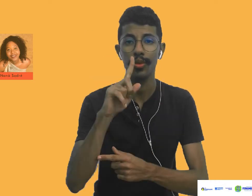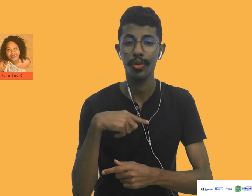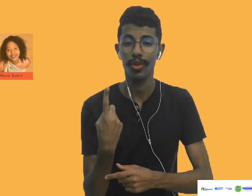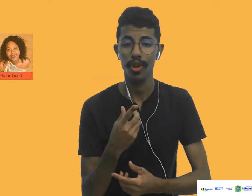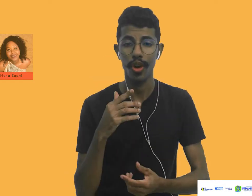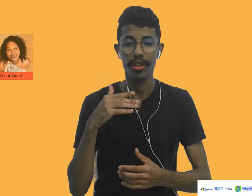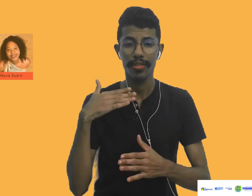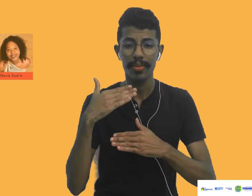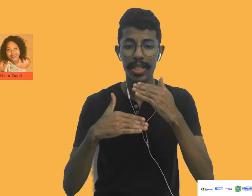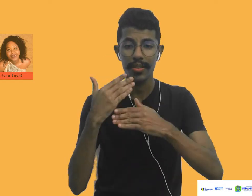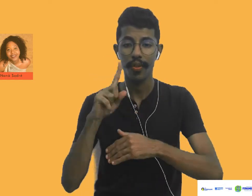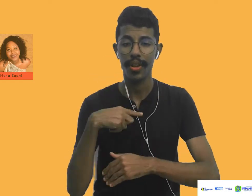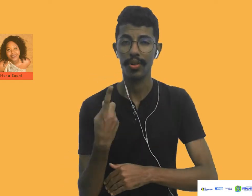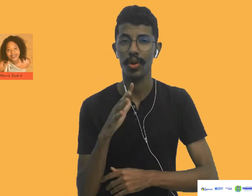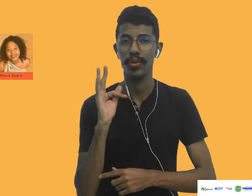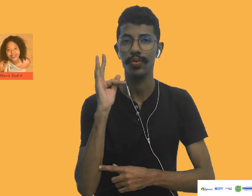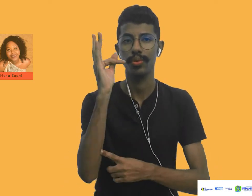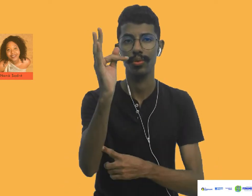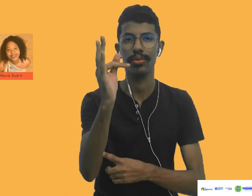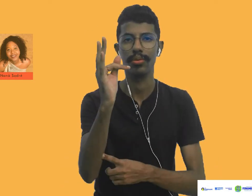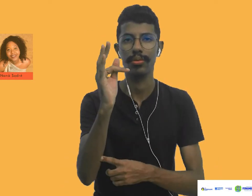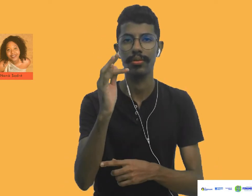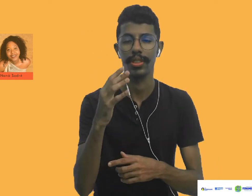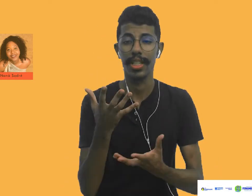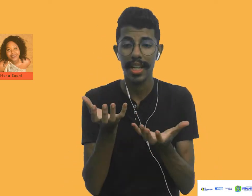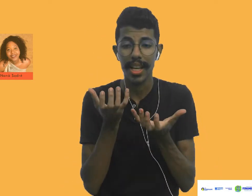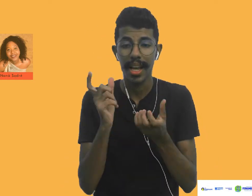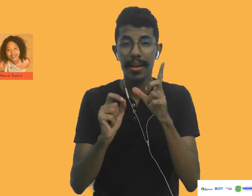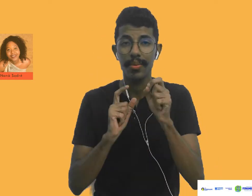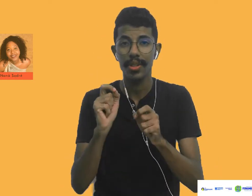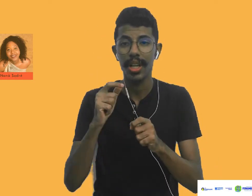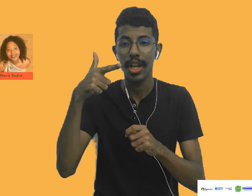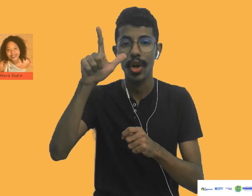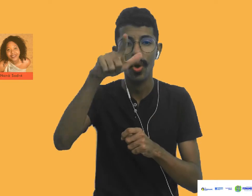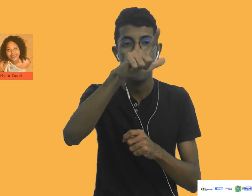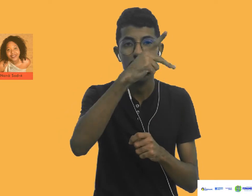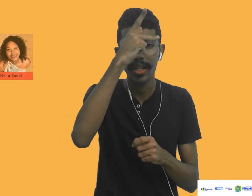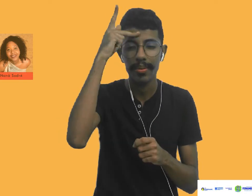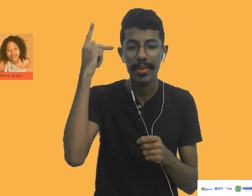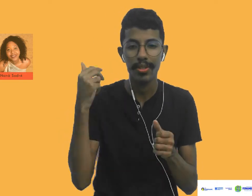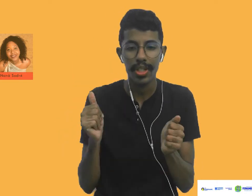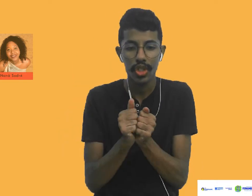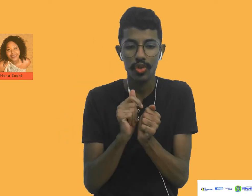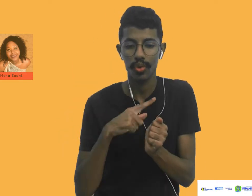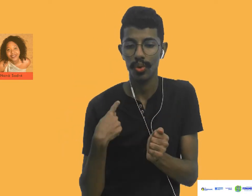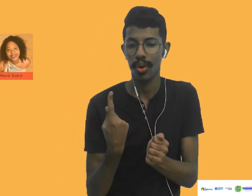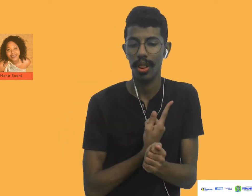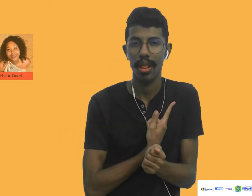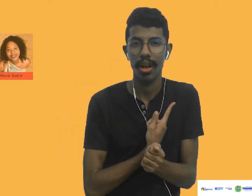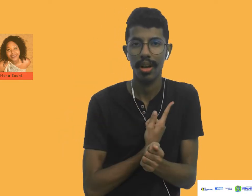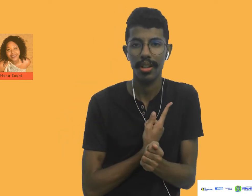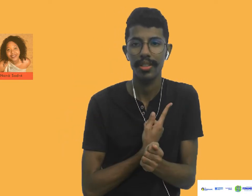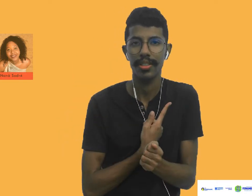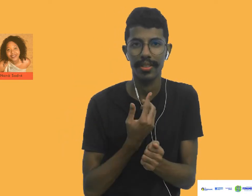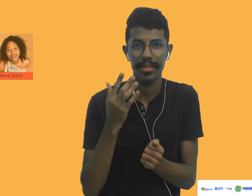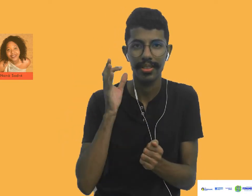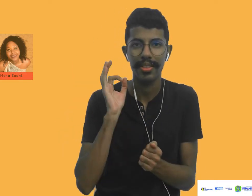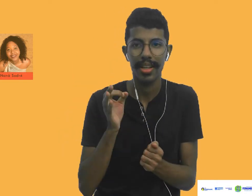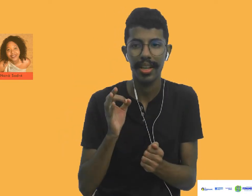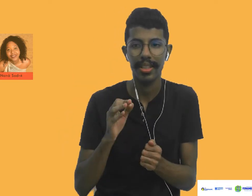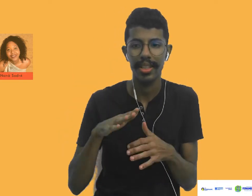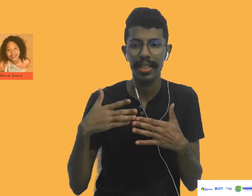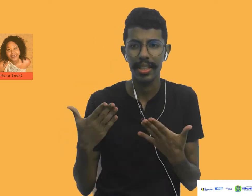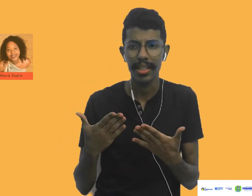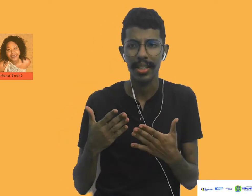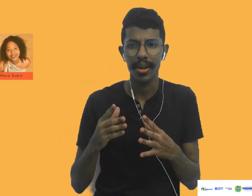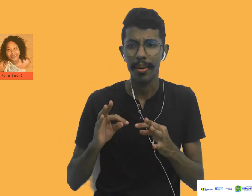Nós estamos construindo nosso próprio caminho, né? E queremos que outras pessoas estejam conosco, que a